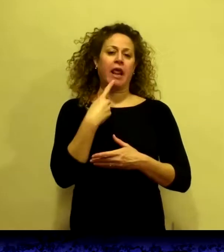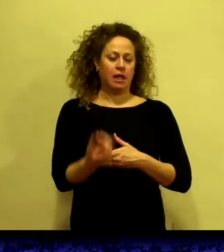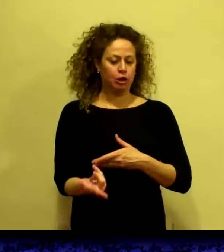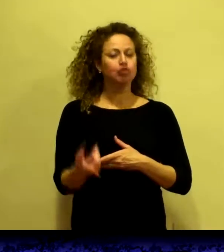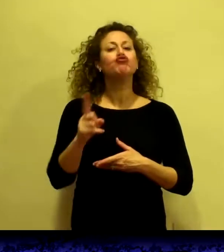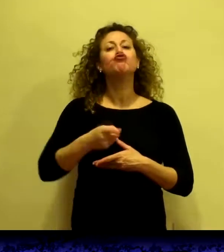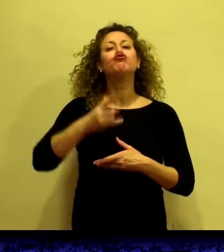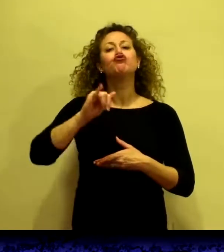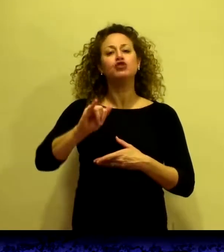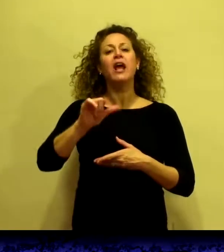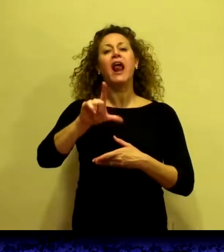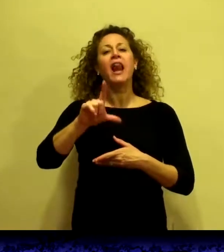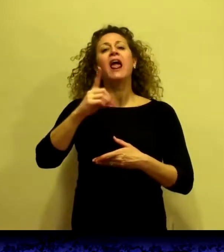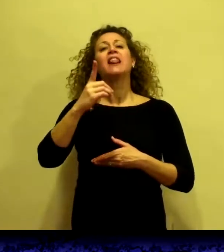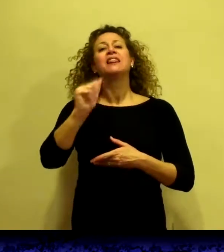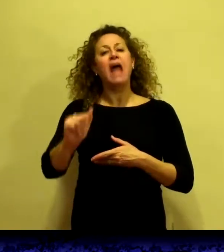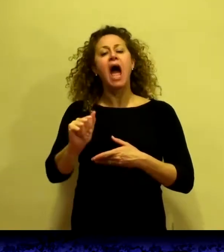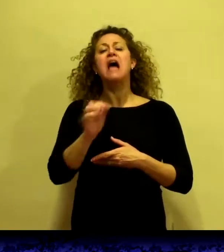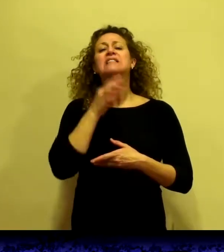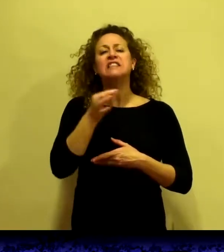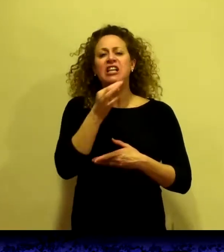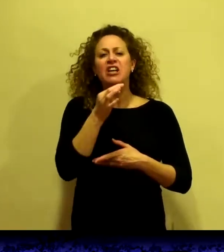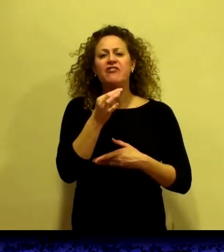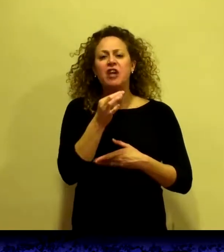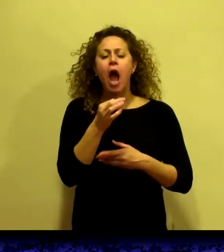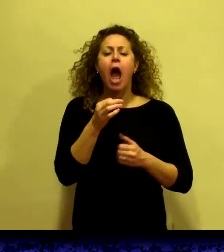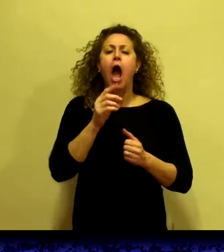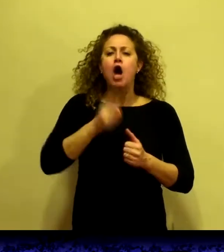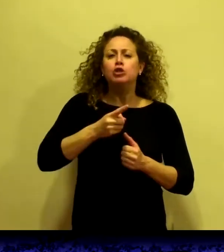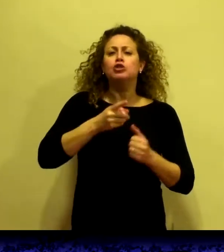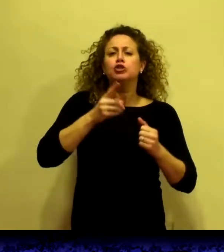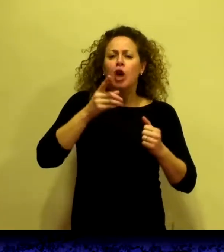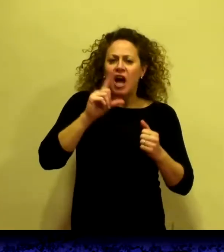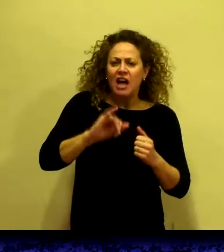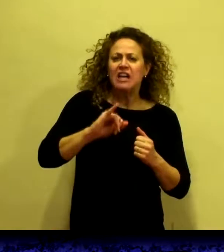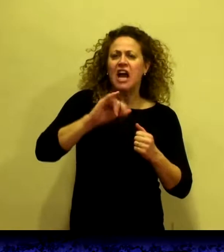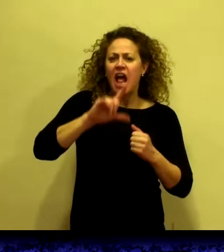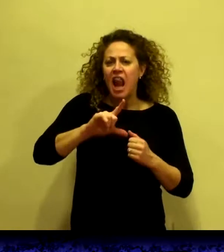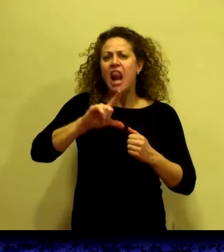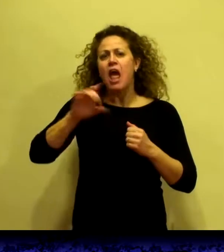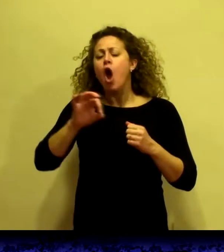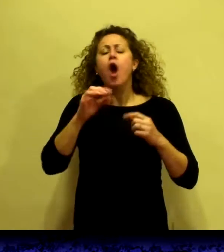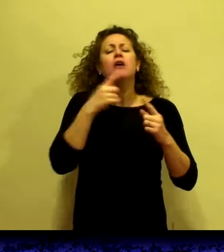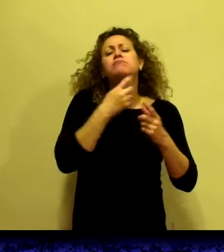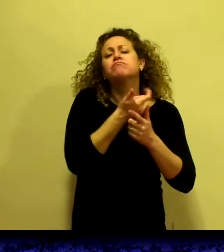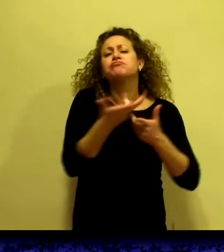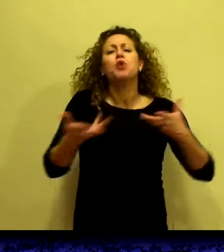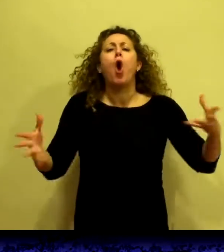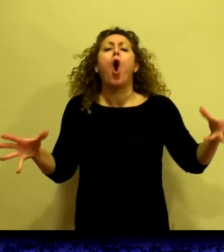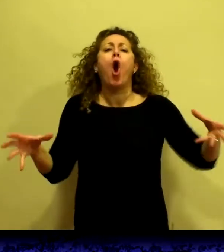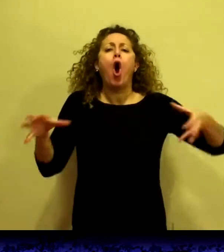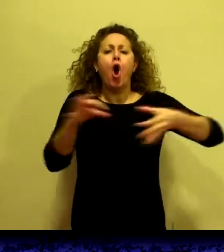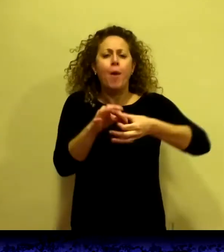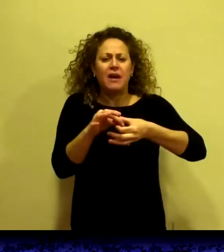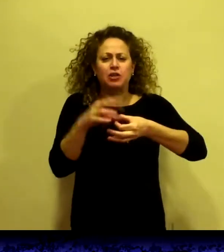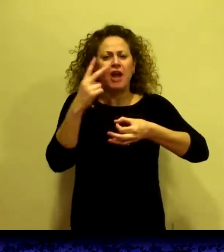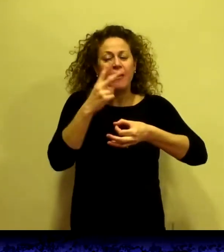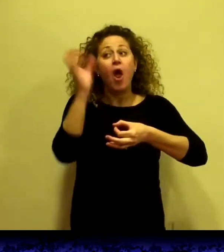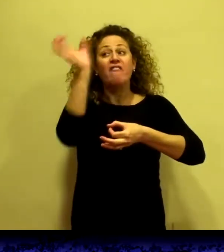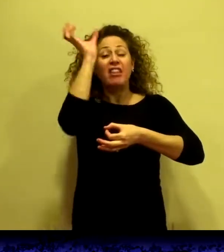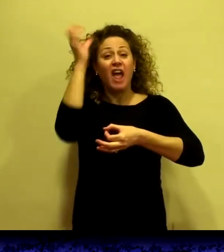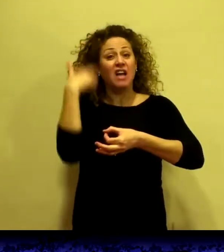sinonimo delle corporazioni medievali e che però è stato ripreso nel fantasy e in tanti anche videogiochi